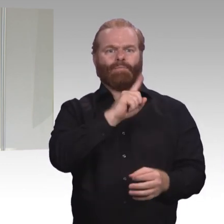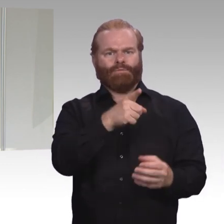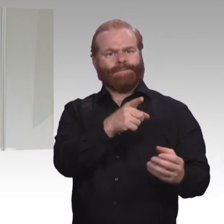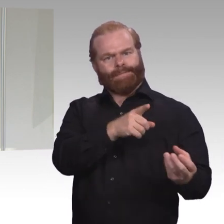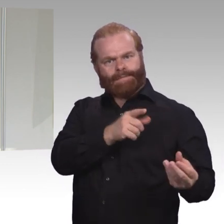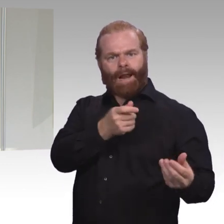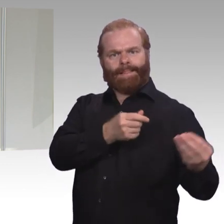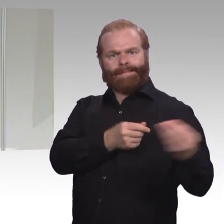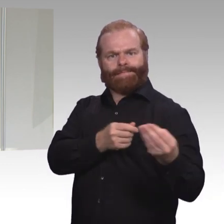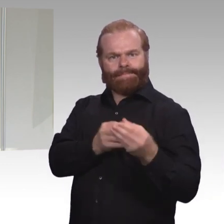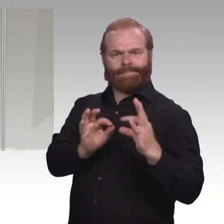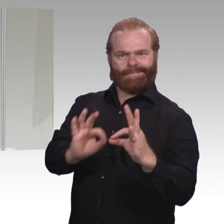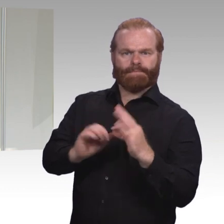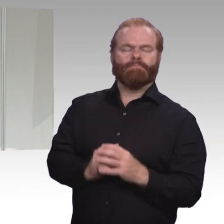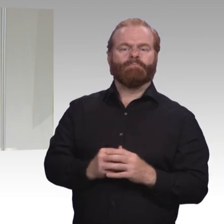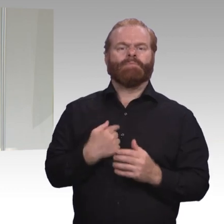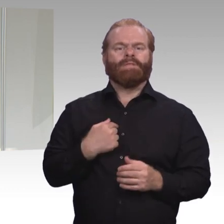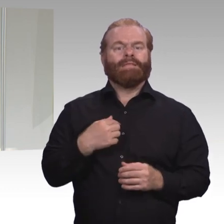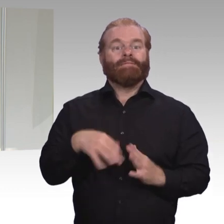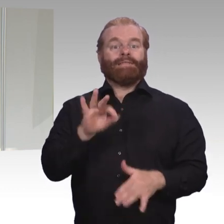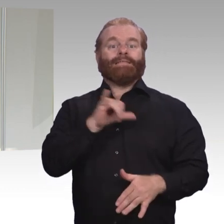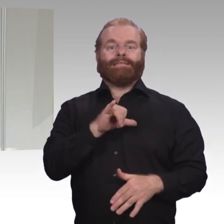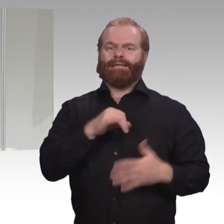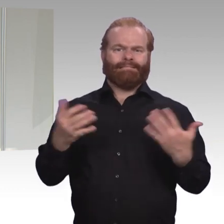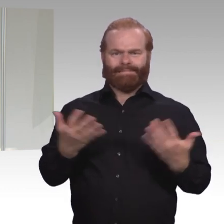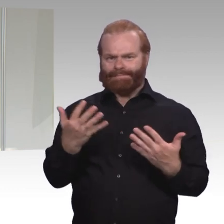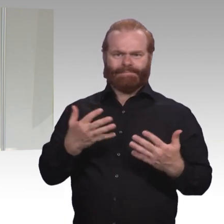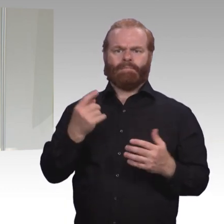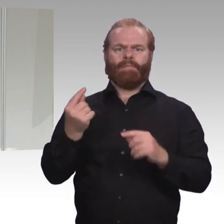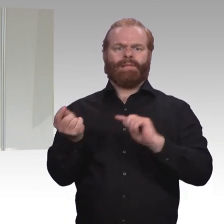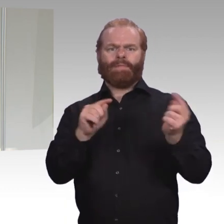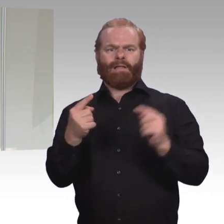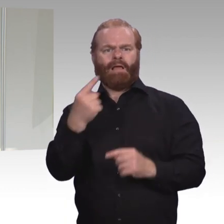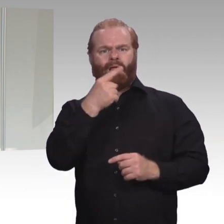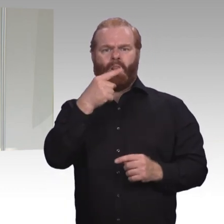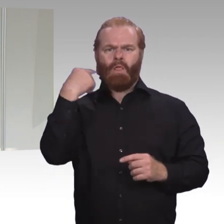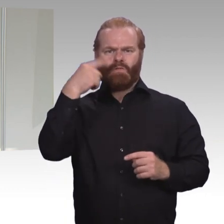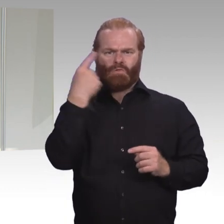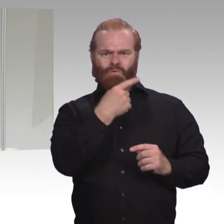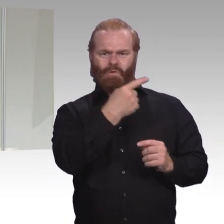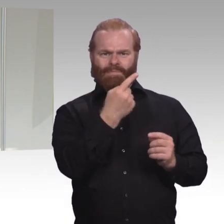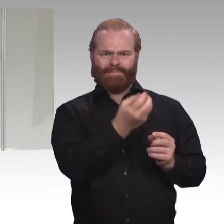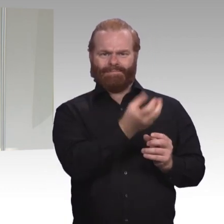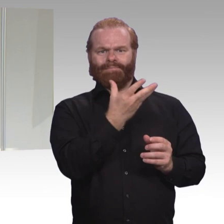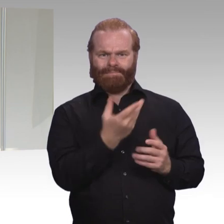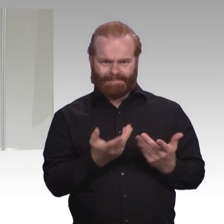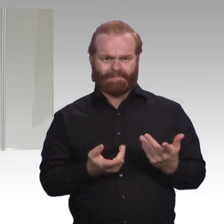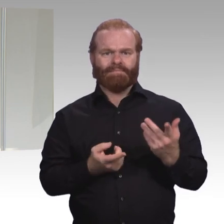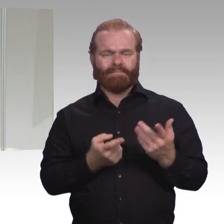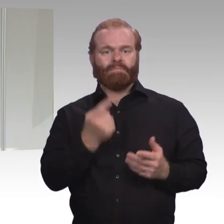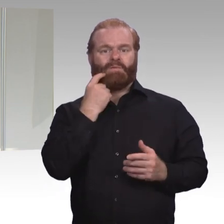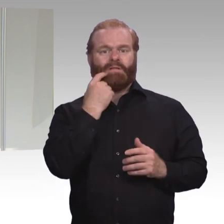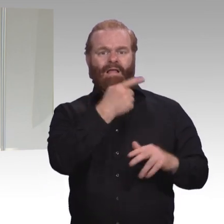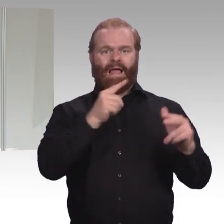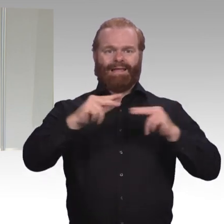zu unternehmen, sondern gerade mit der Europäischen Union, weil sie sich besser aufgehoben fühlt. Und ich finde, das sind immer noch Chancen, die sich für